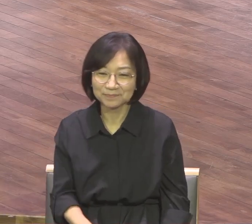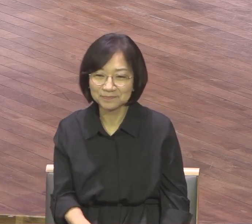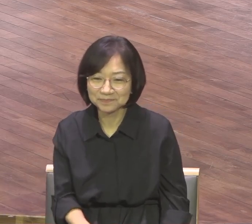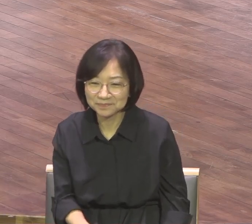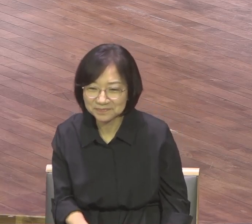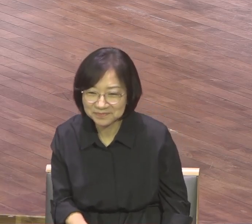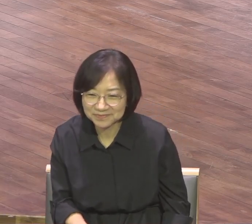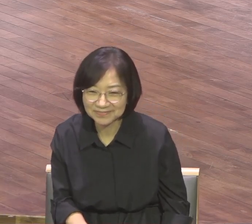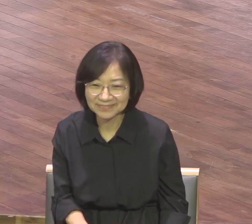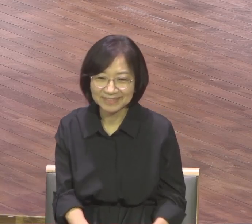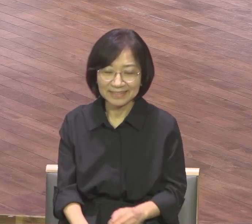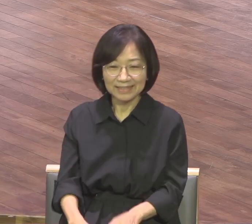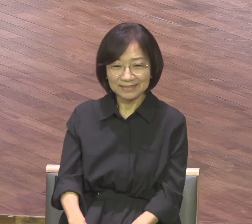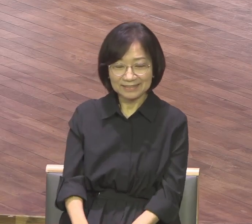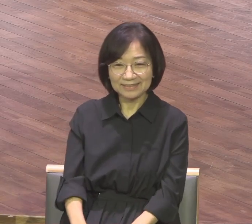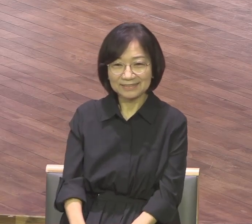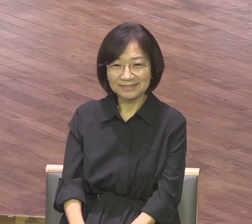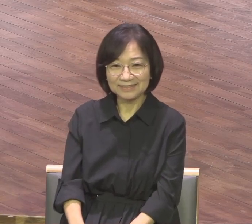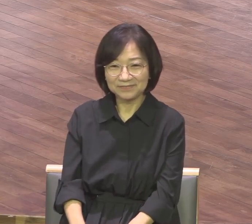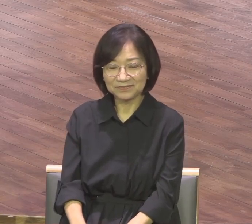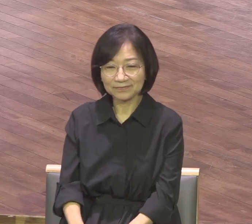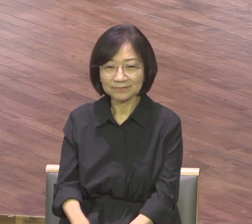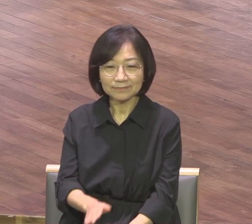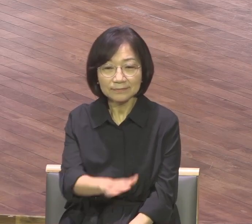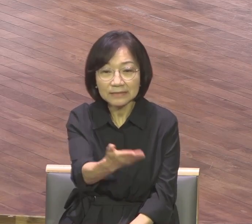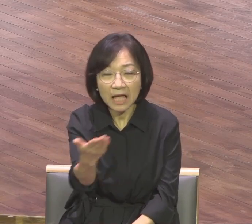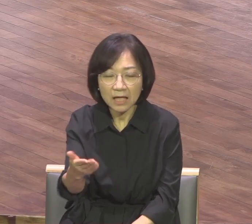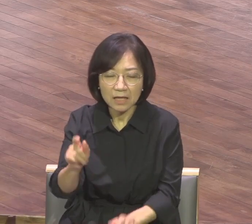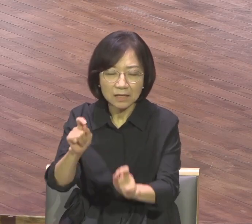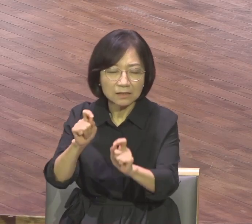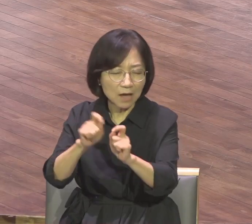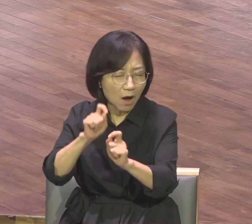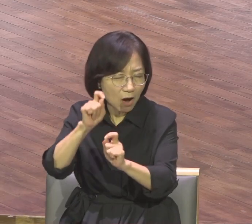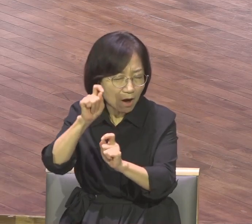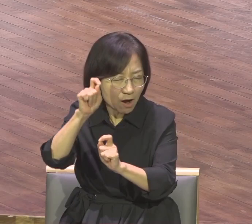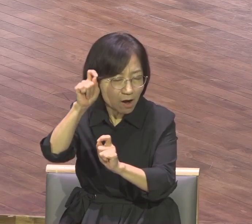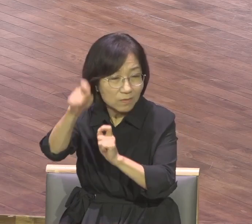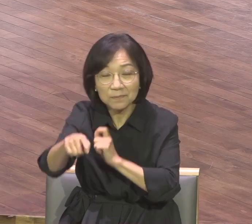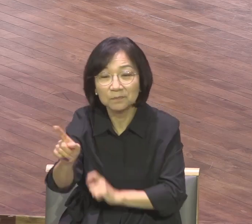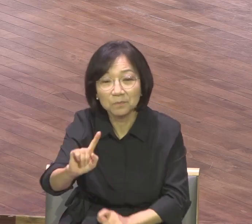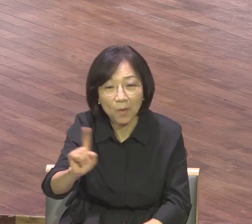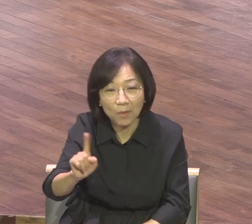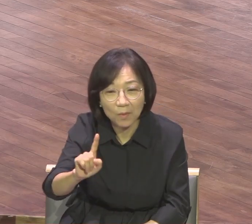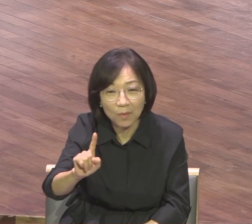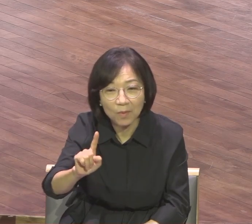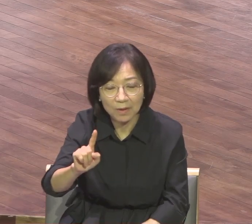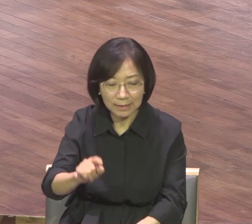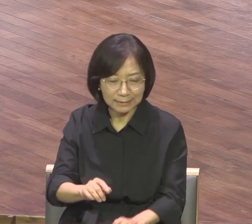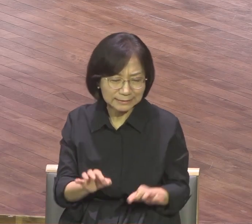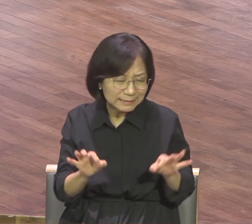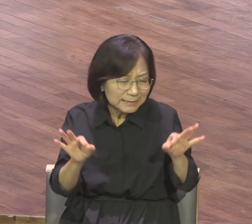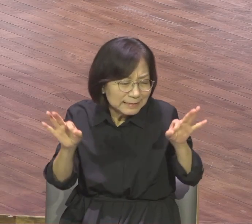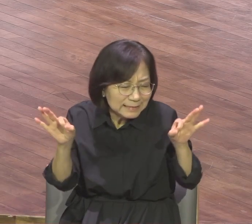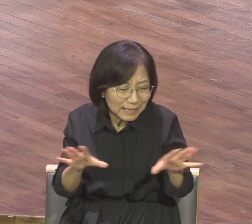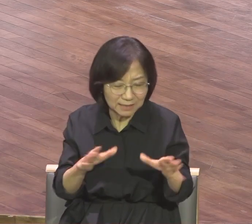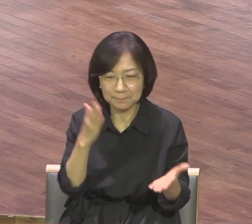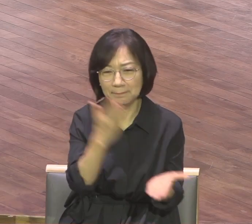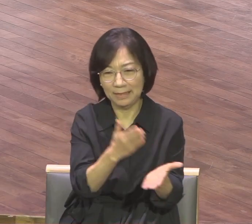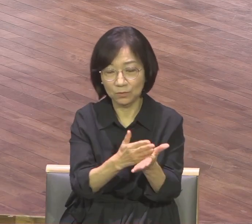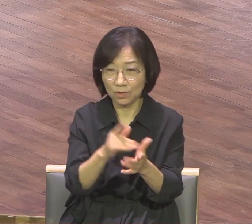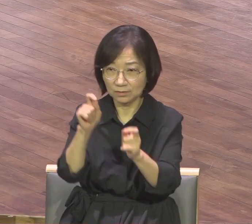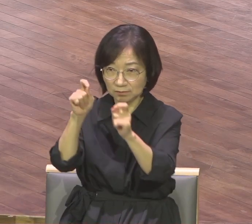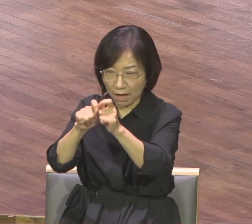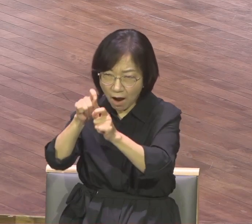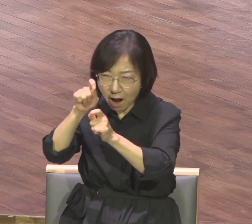우리는요, 무엇이 영원한가를 봐야 됩니다. 뭐가 영원하냐? 아, 이거 한 번밖에 없는